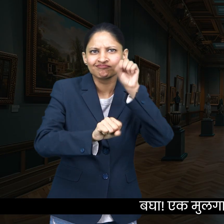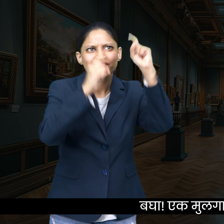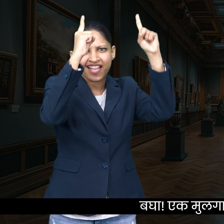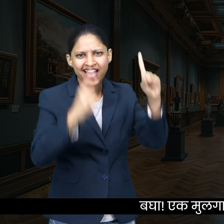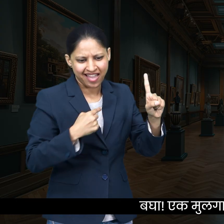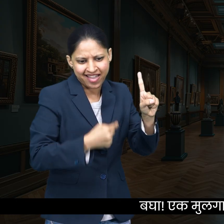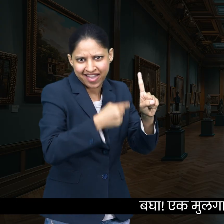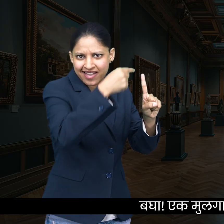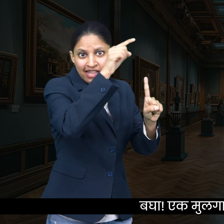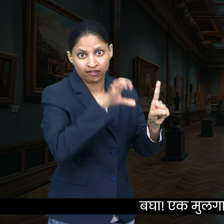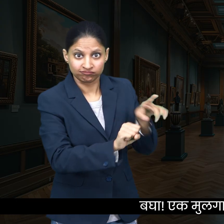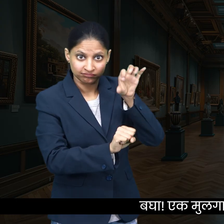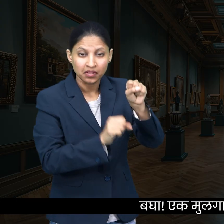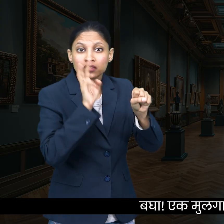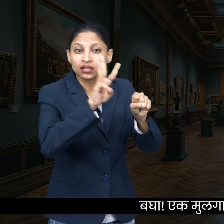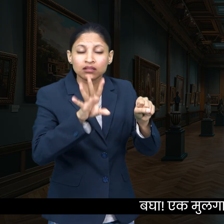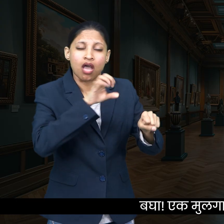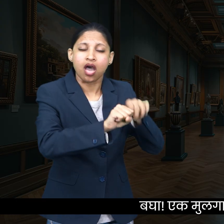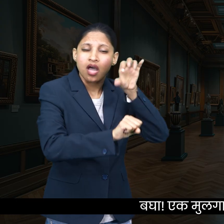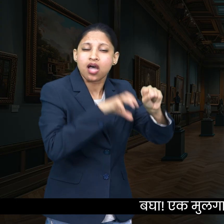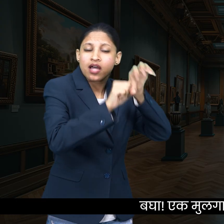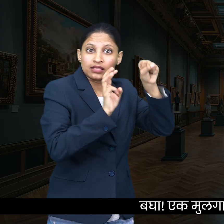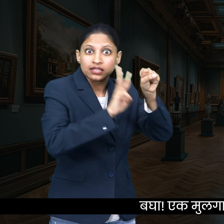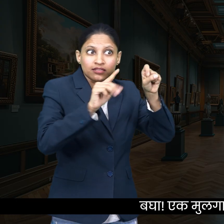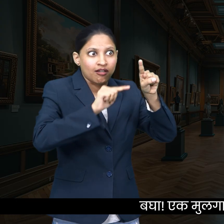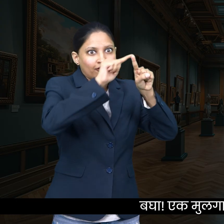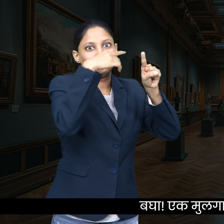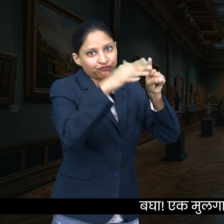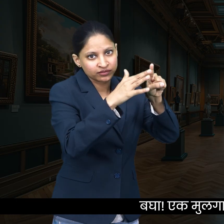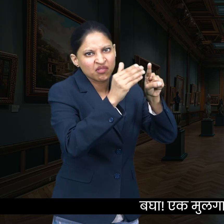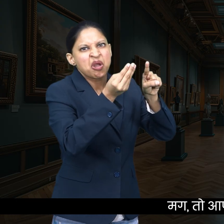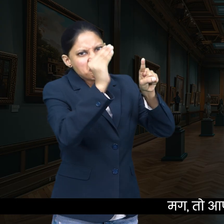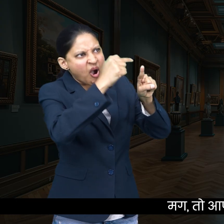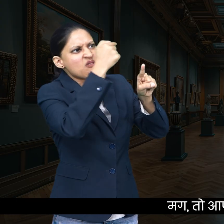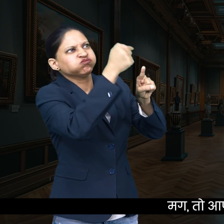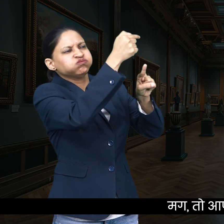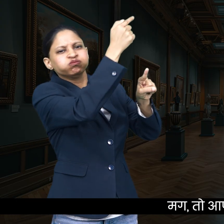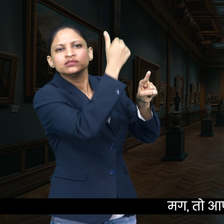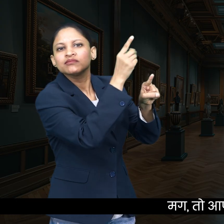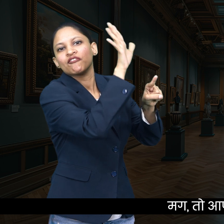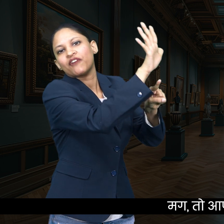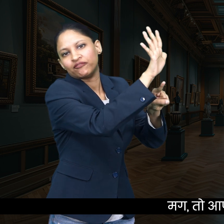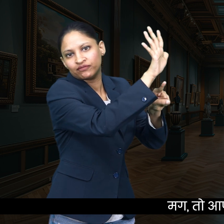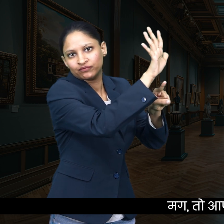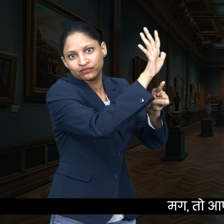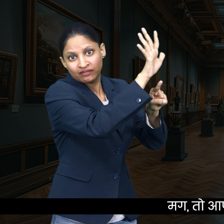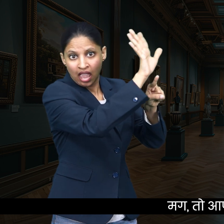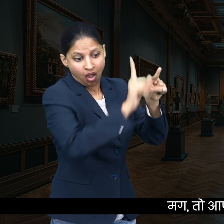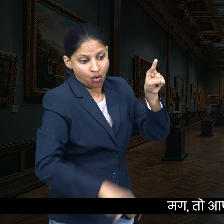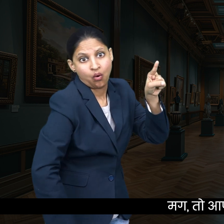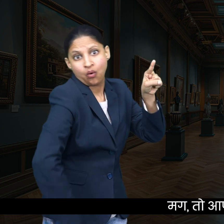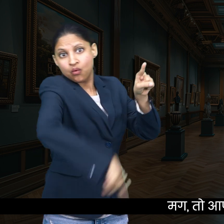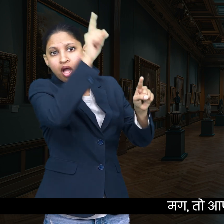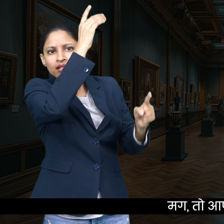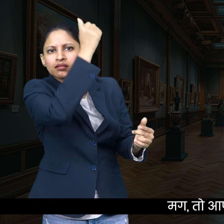मुलगा शिडीवर 33 पायऱ्या चढतो. मग तो आणखी